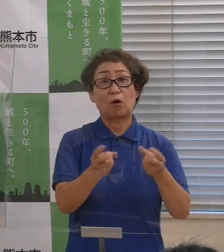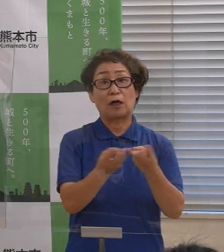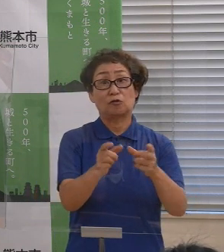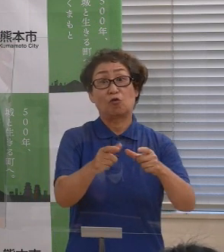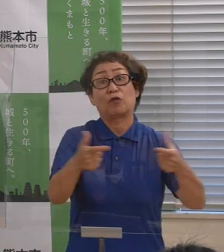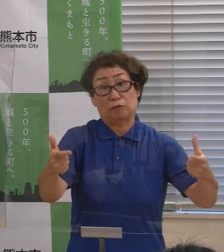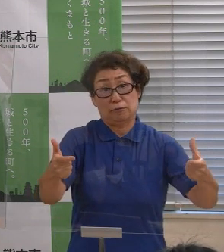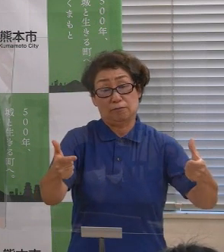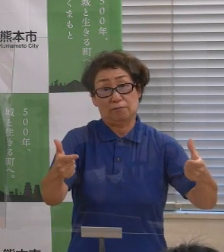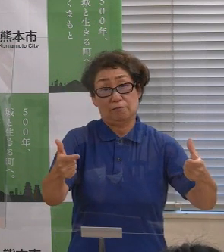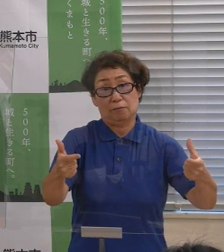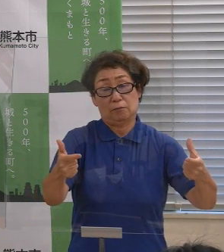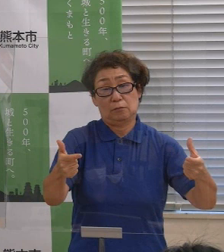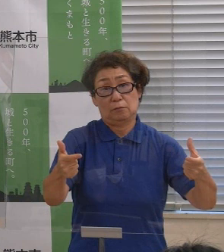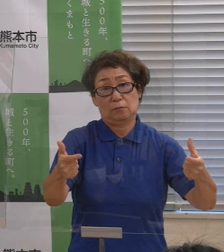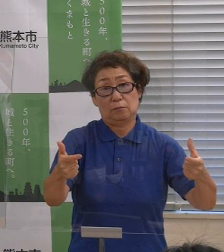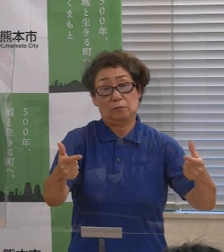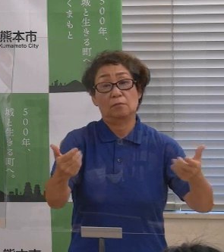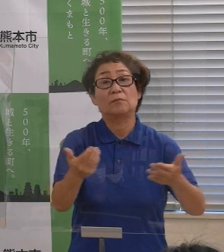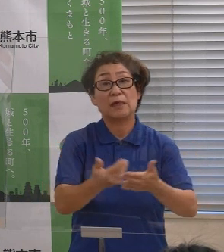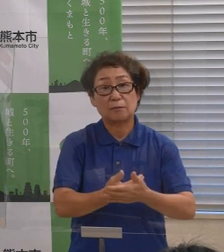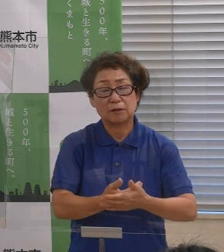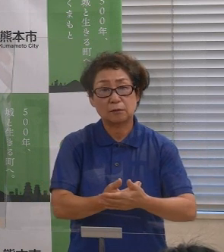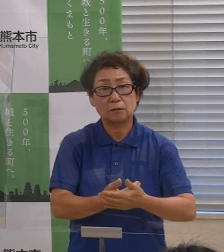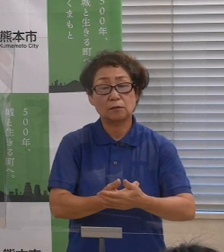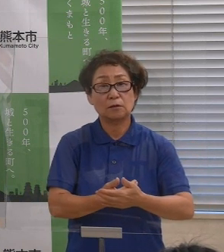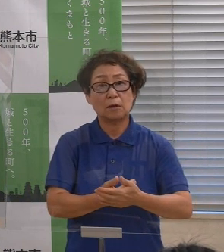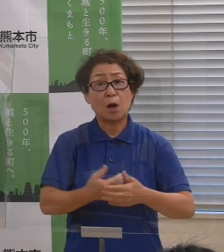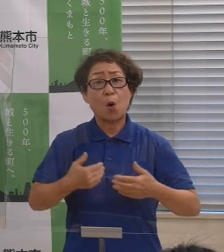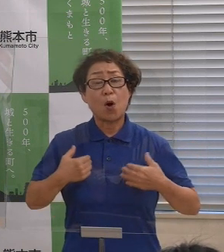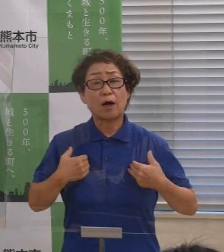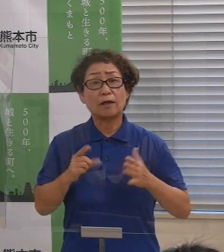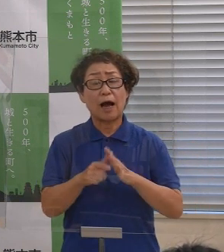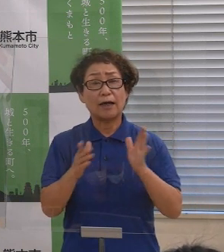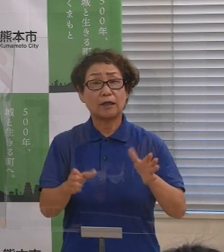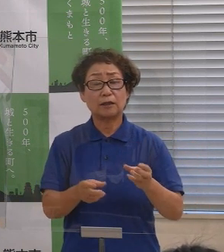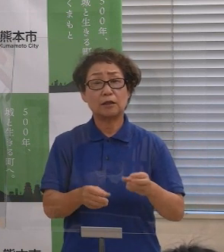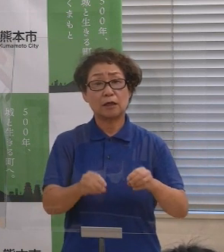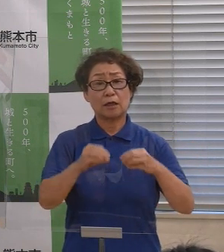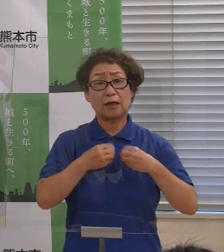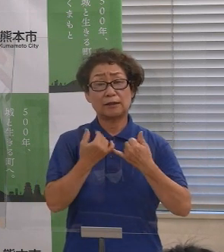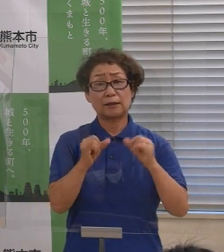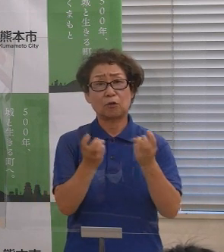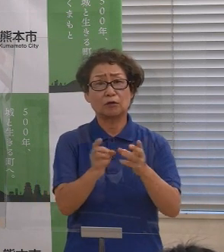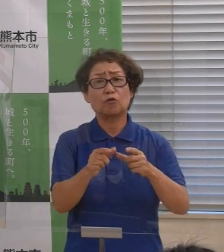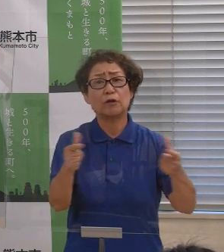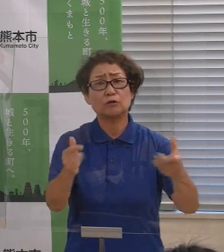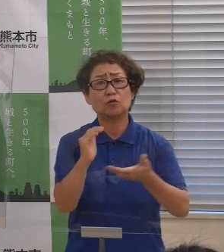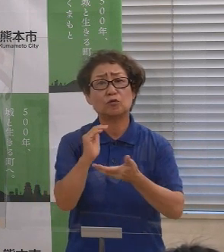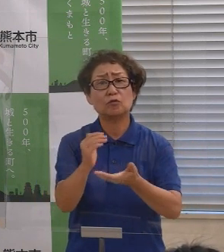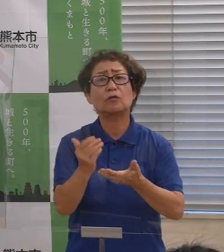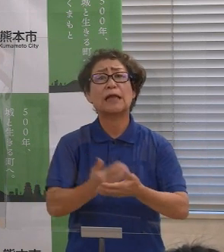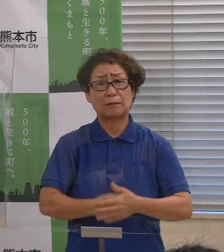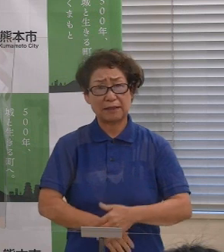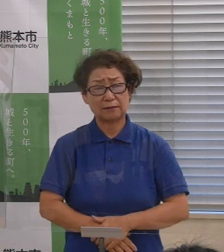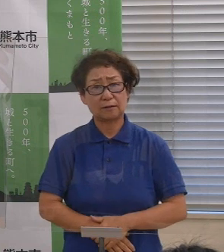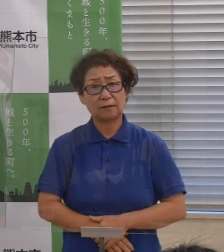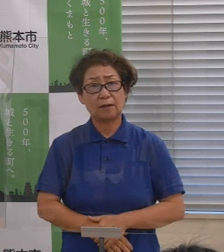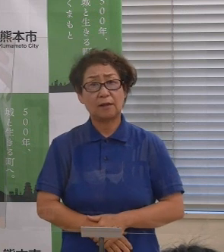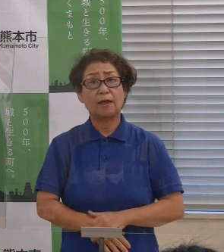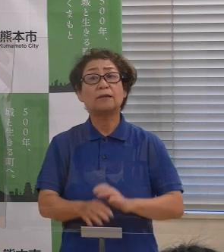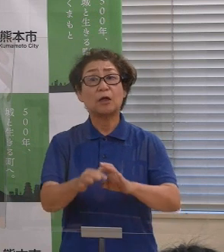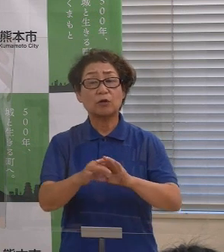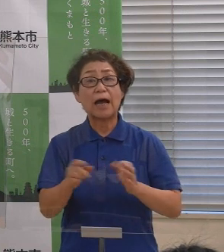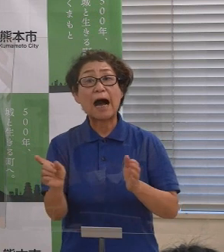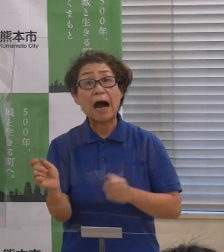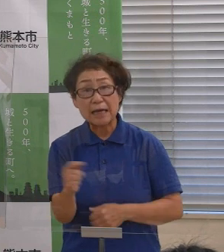ん増やしていくことになるわけです。知らず知らずのうちにといいますか、ですから早め